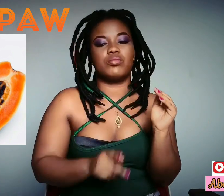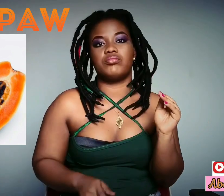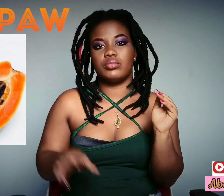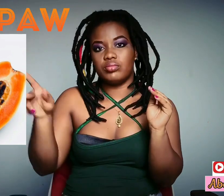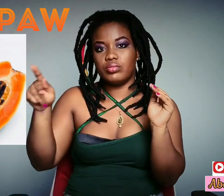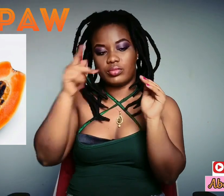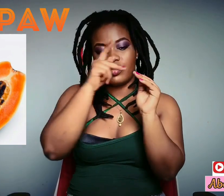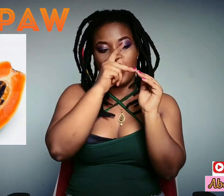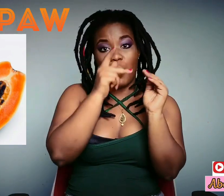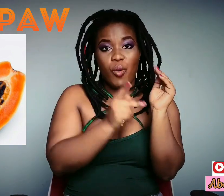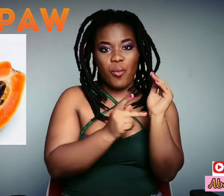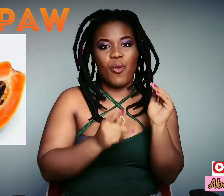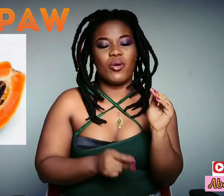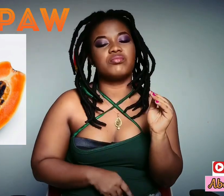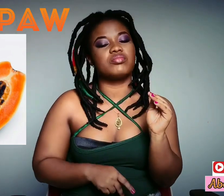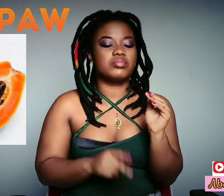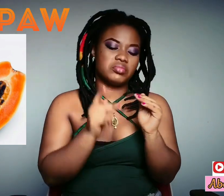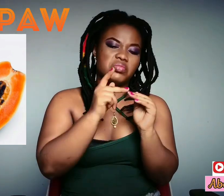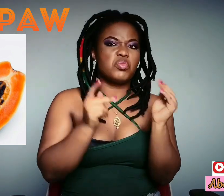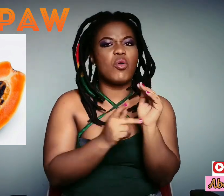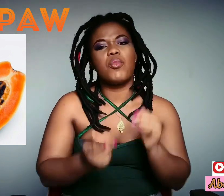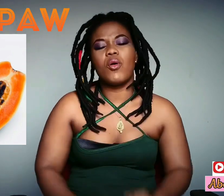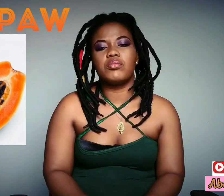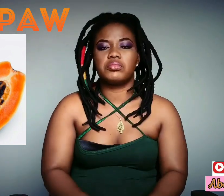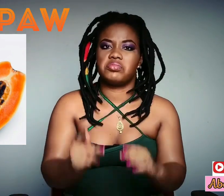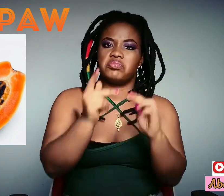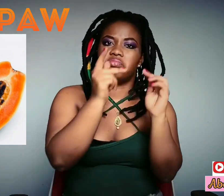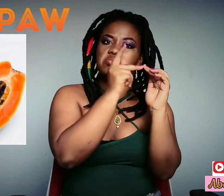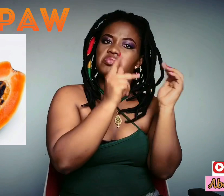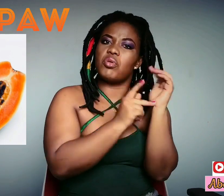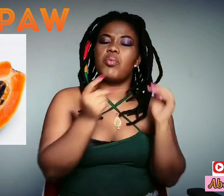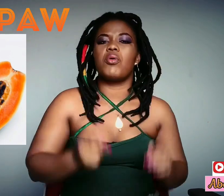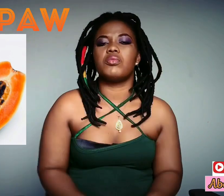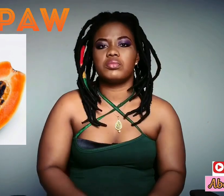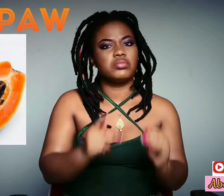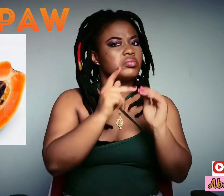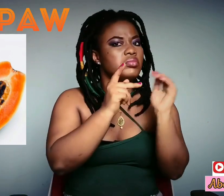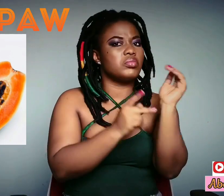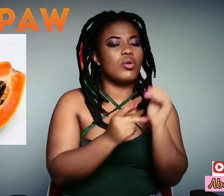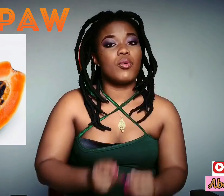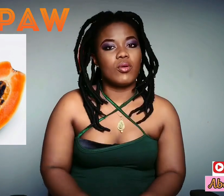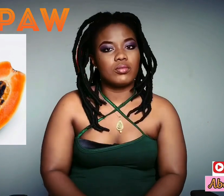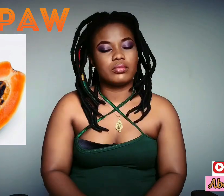Pawpaw. Pawpaw. Pawpaw. Pawpaw. Pawpaw.